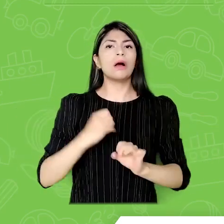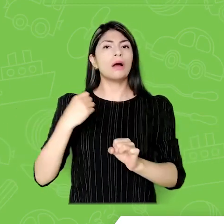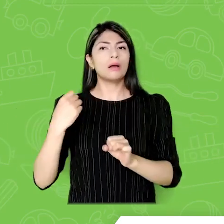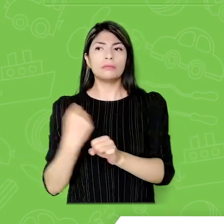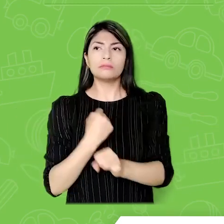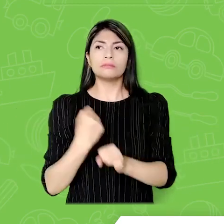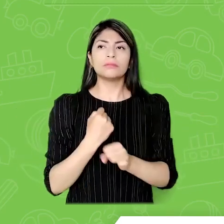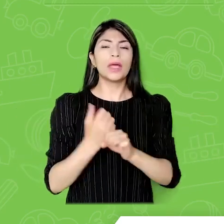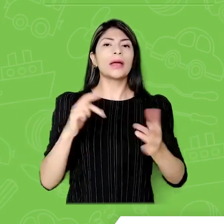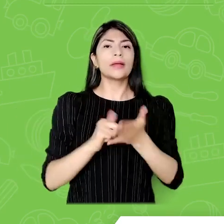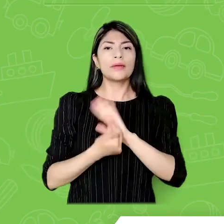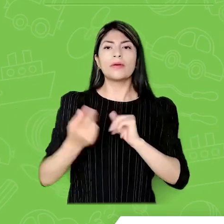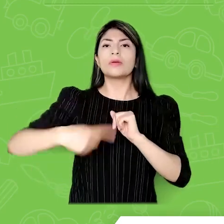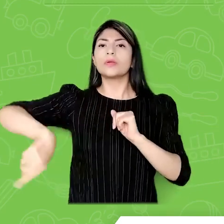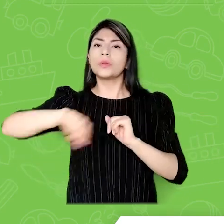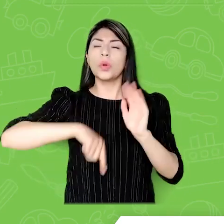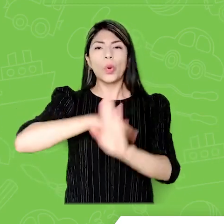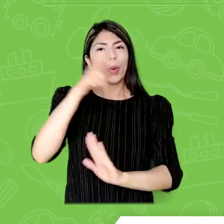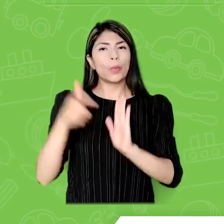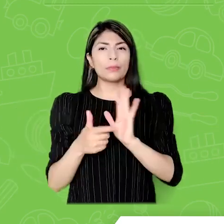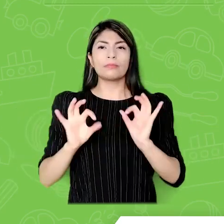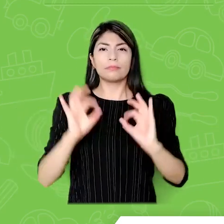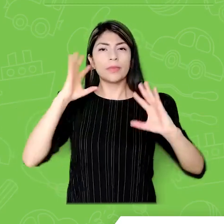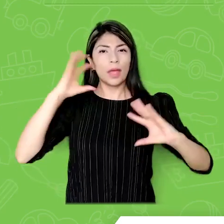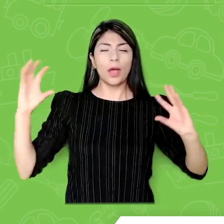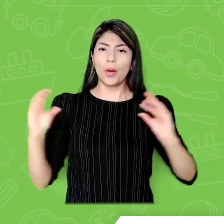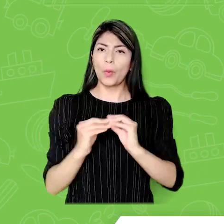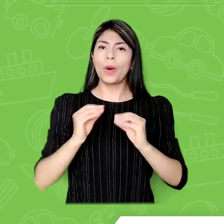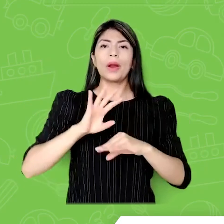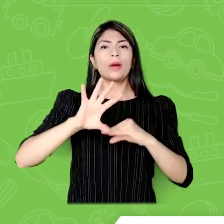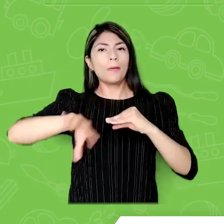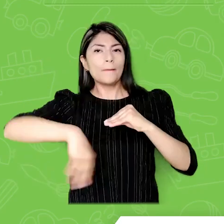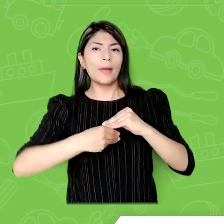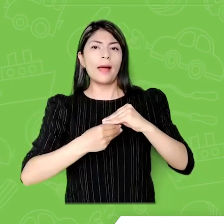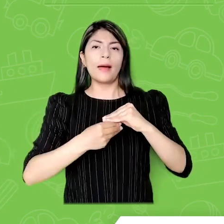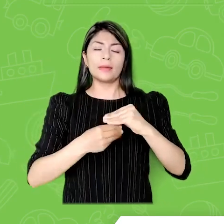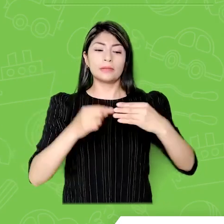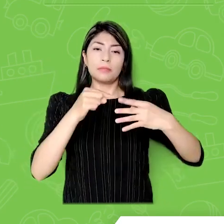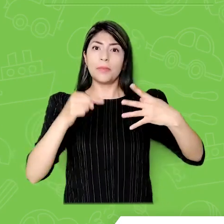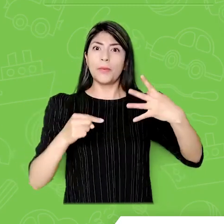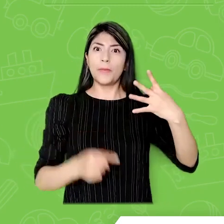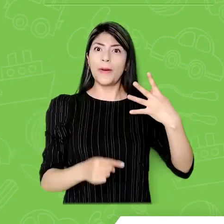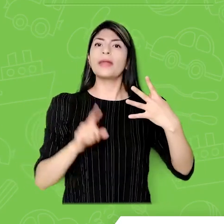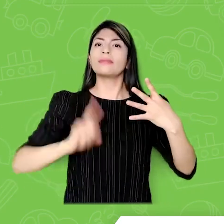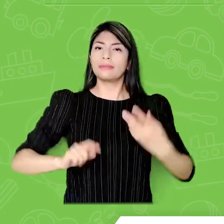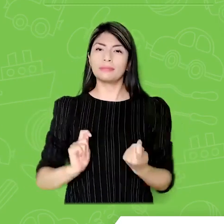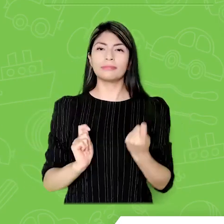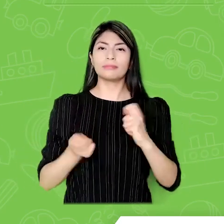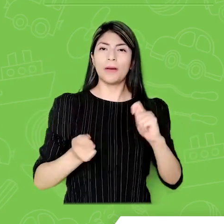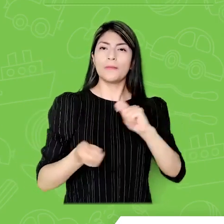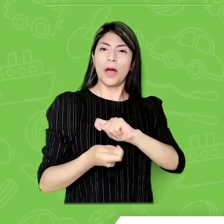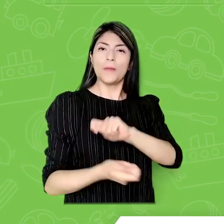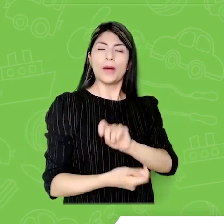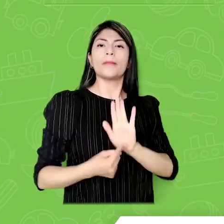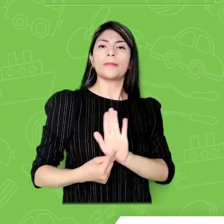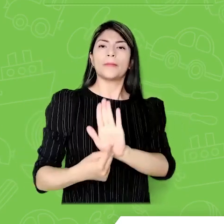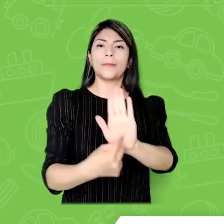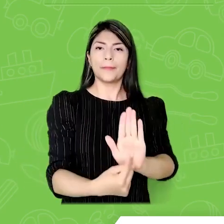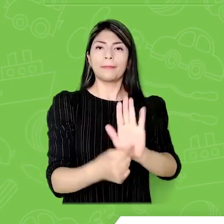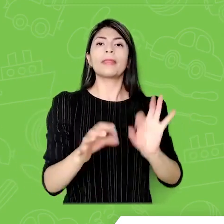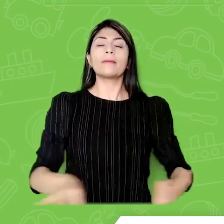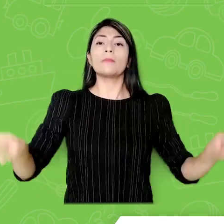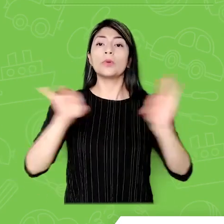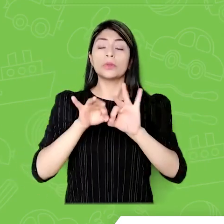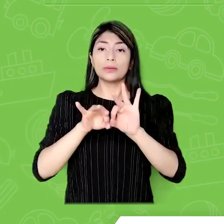Comisionados, los acuerdos y sus anexos, así como sus modificaciones, mediante los cuales se convoca y se establecen las reglas de